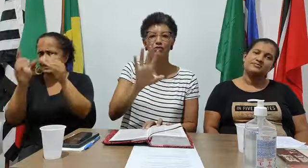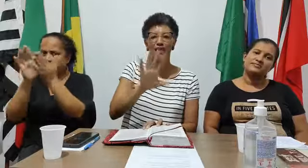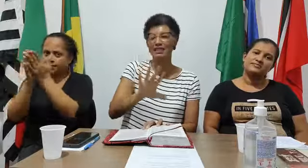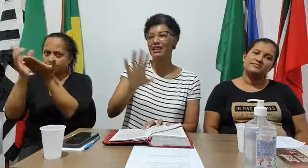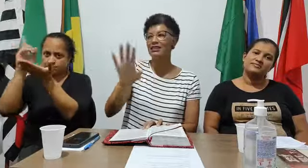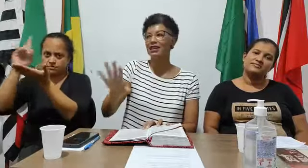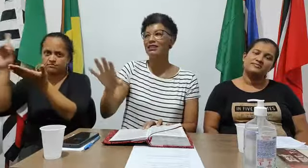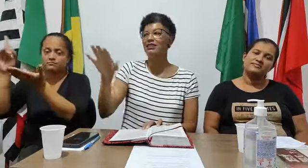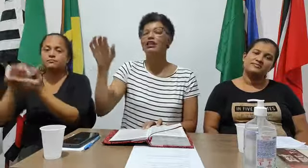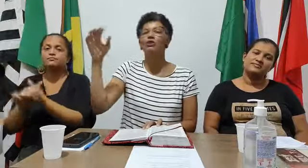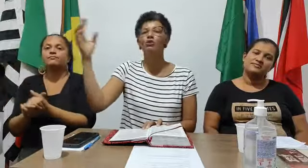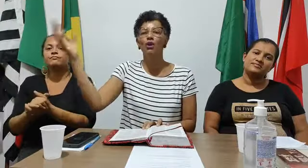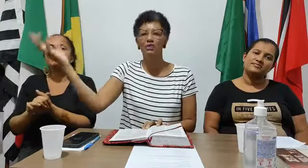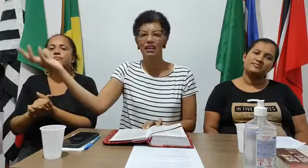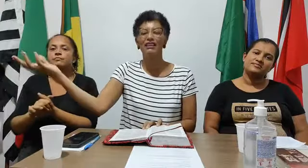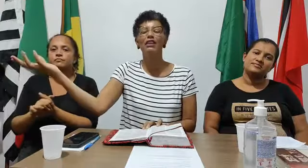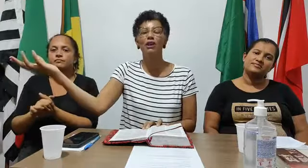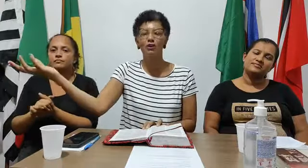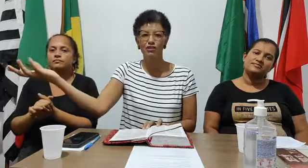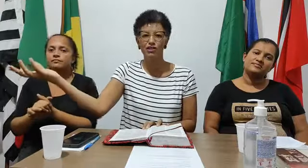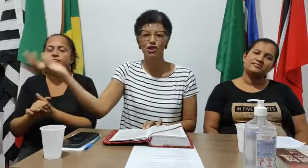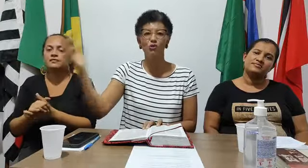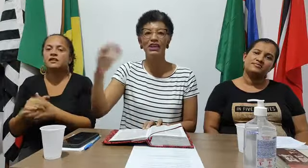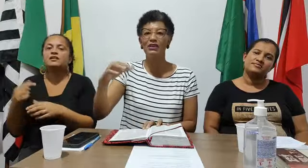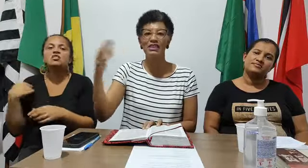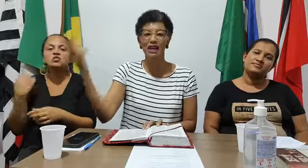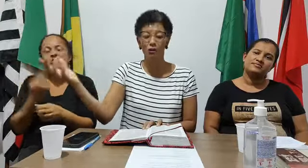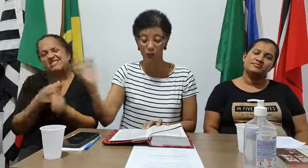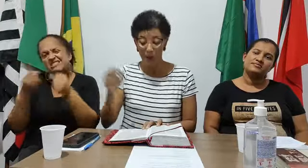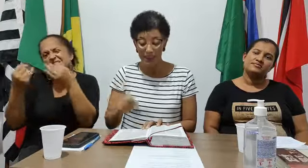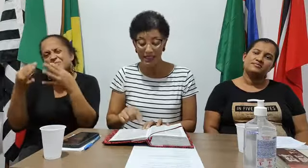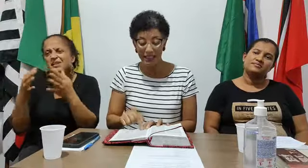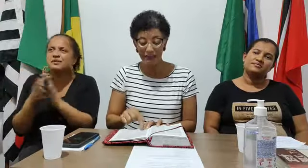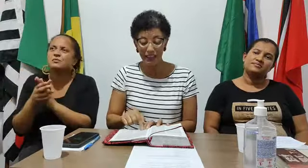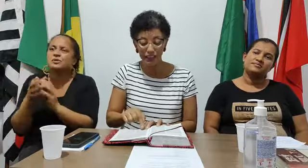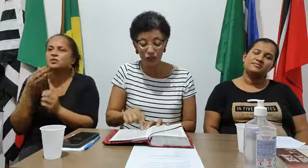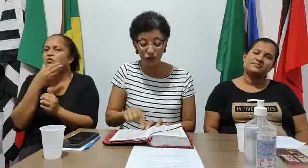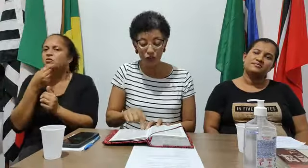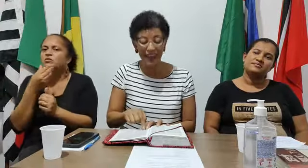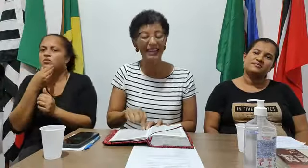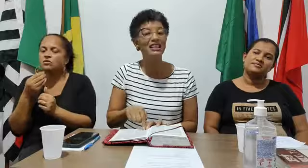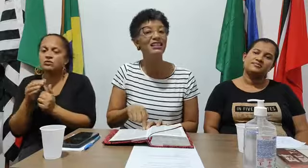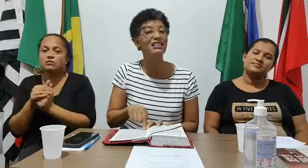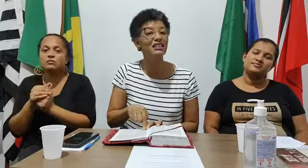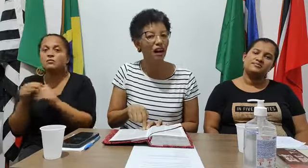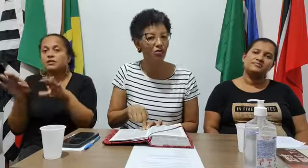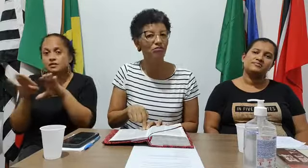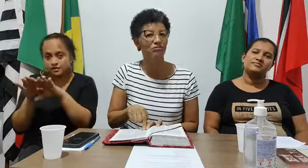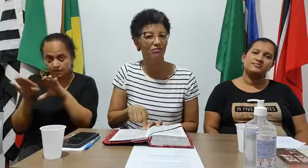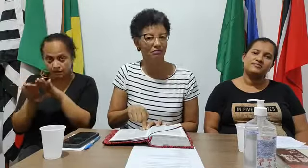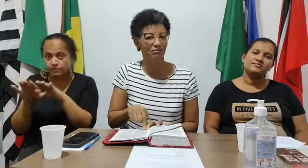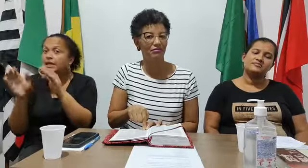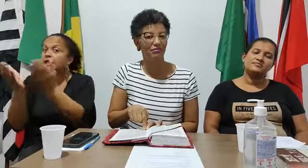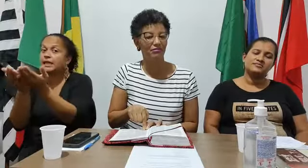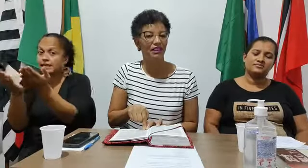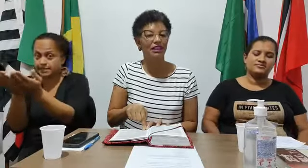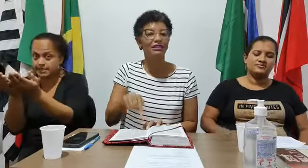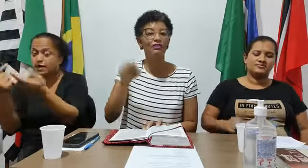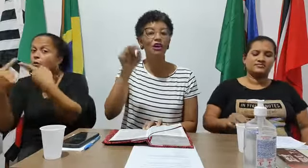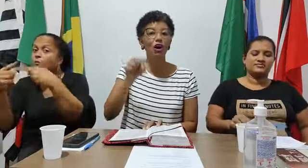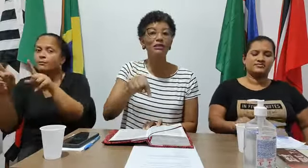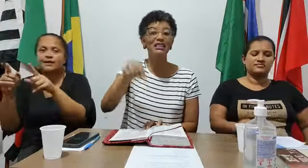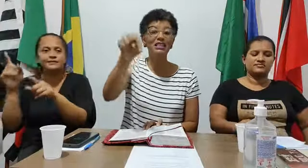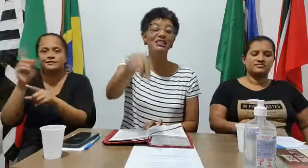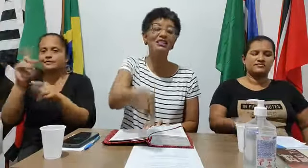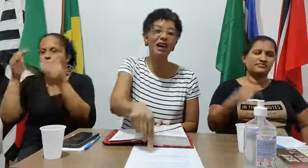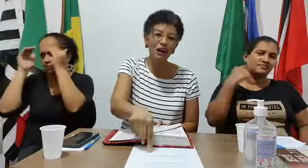falar de mulheres casadas com um homem que ainda não é convertido, que não é salvo. Mas aqui está falando de um lar cristão. Então